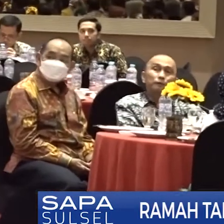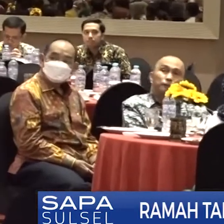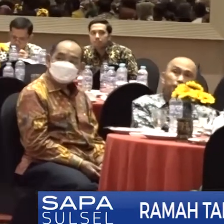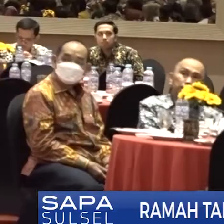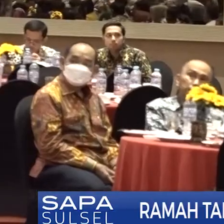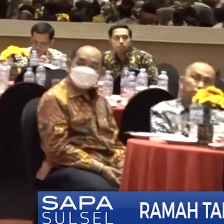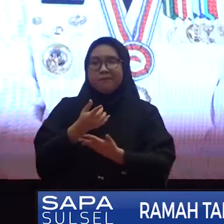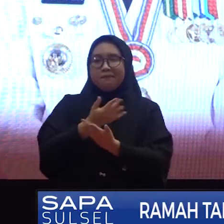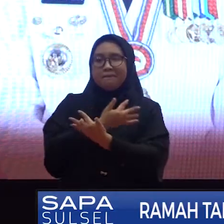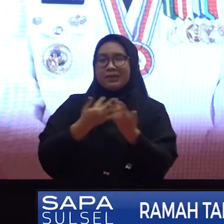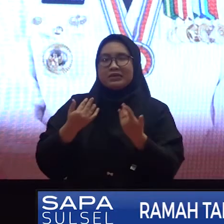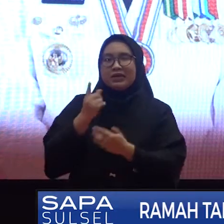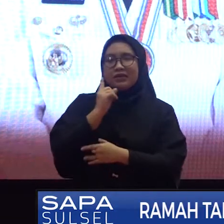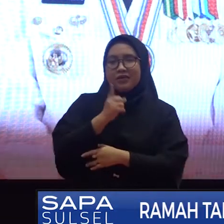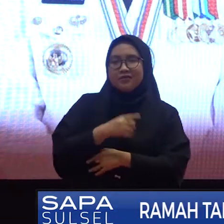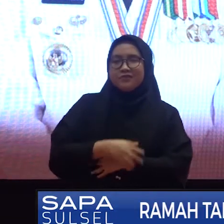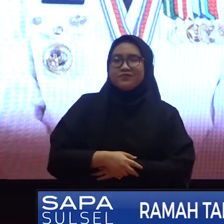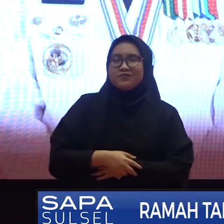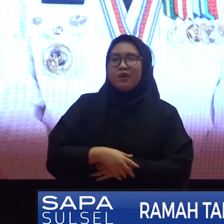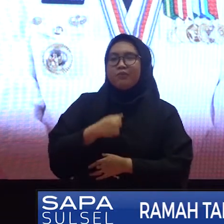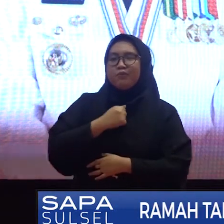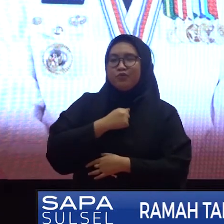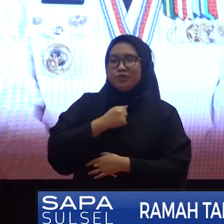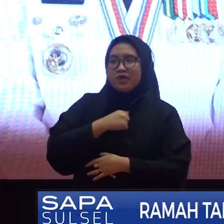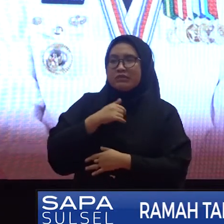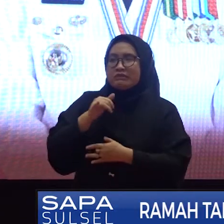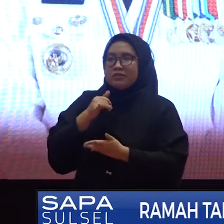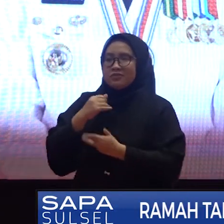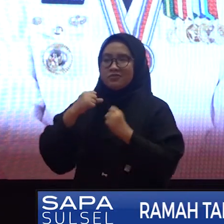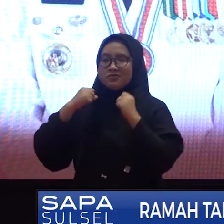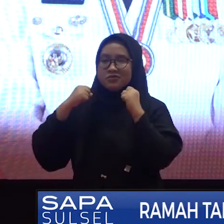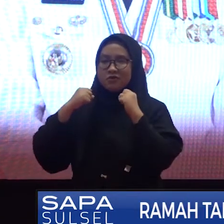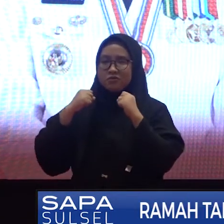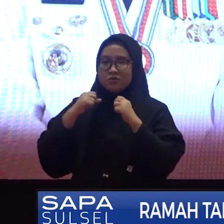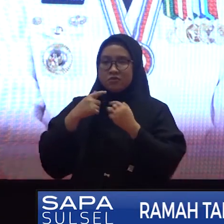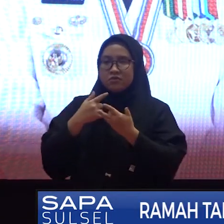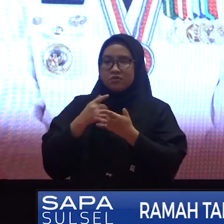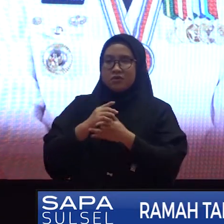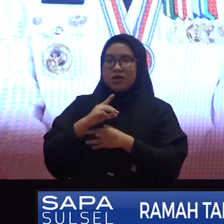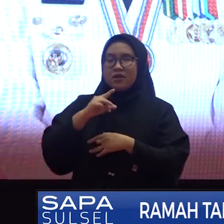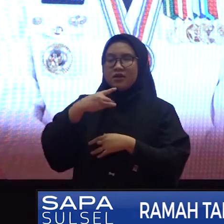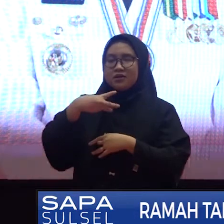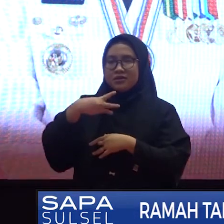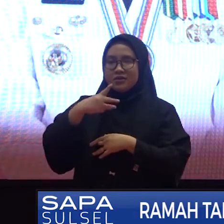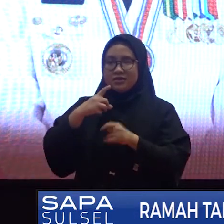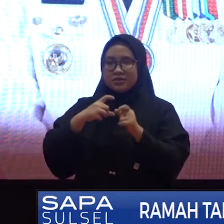menjadi masyarakat yang punya daya tangguh atau resilien